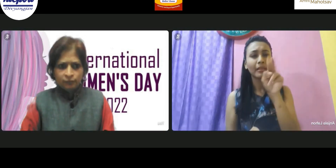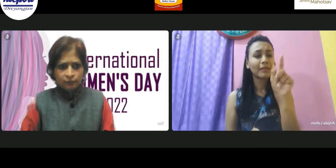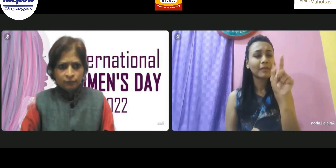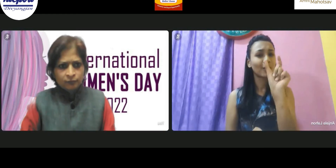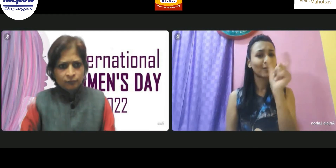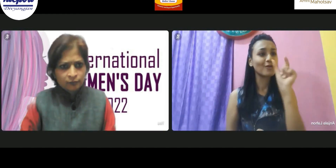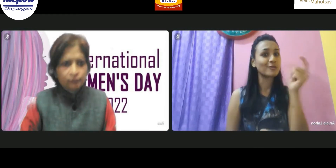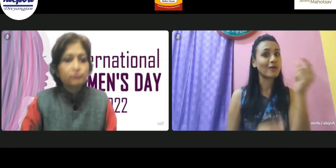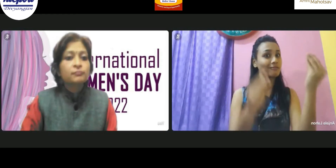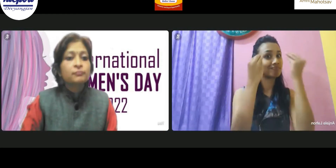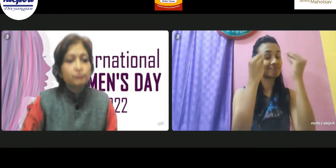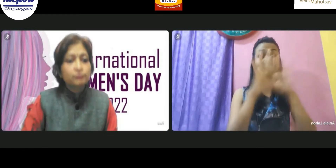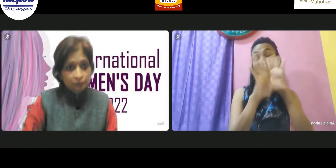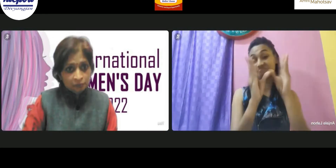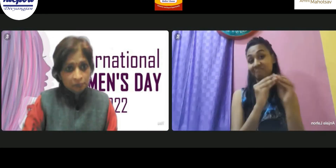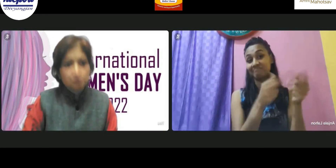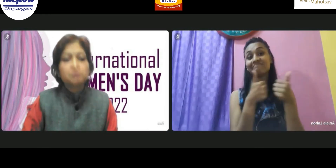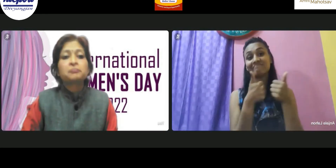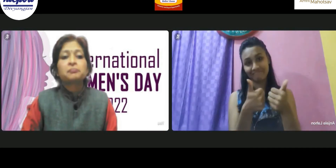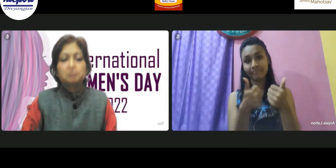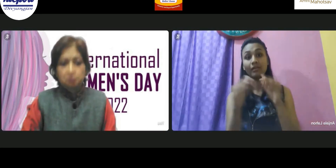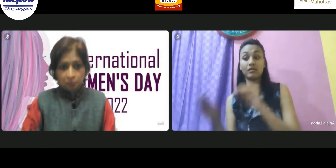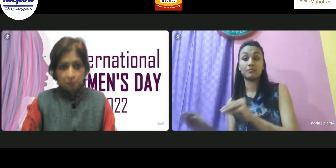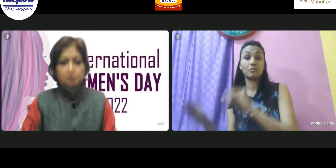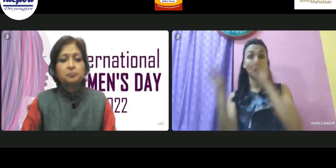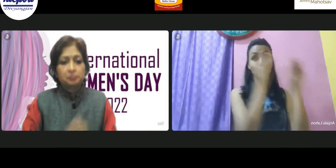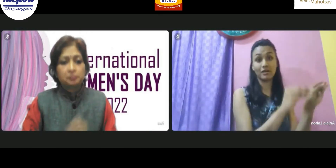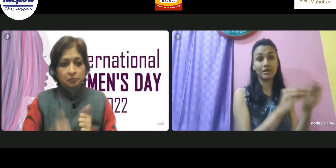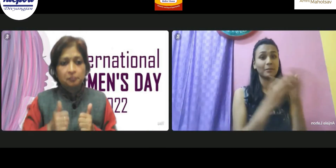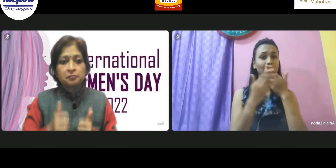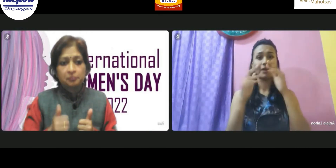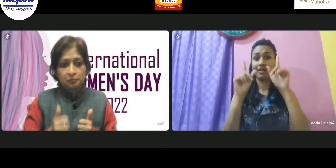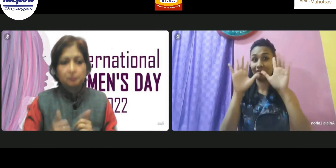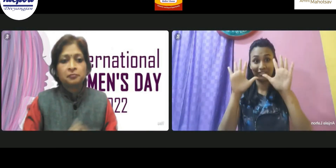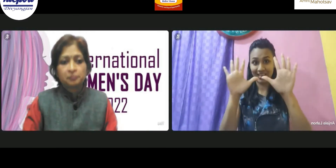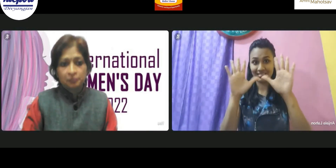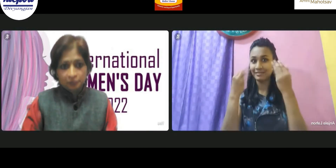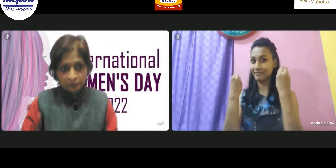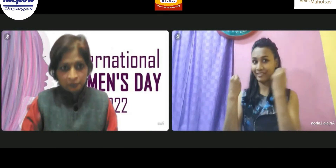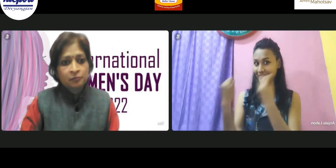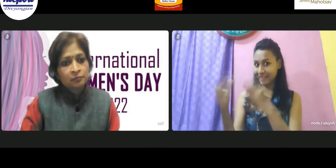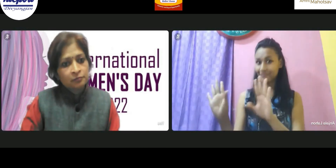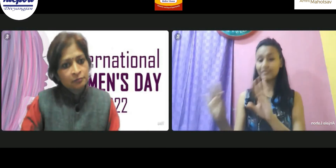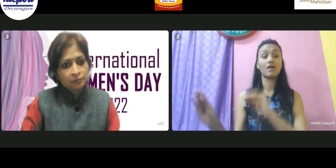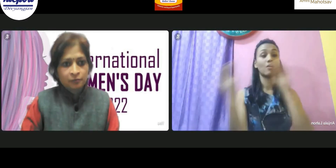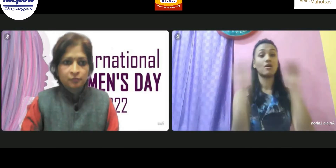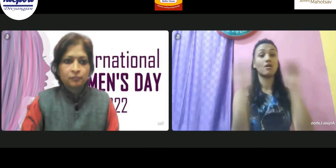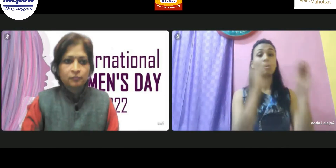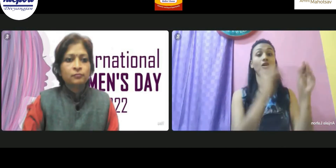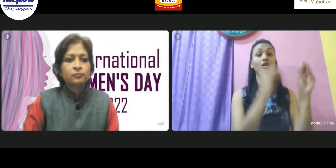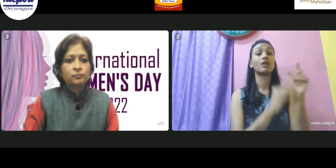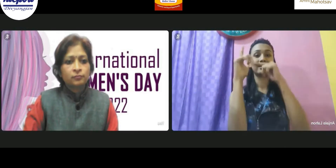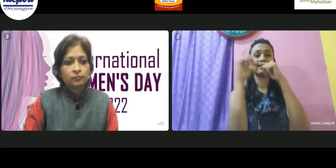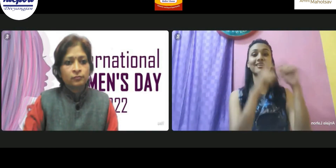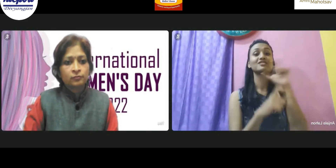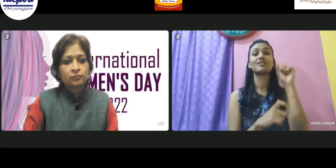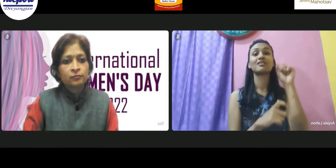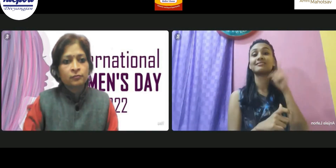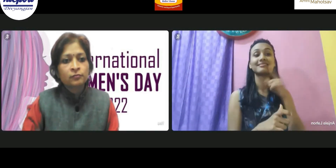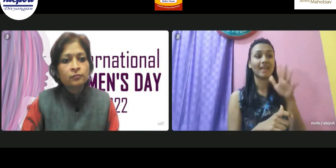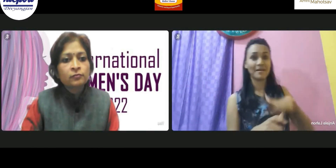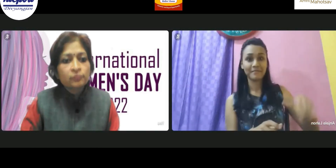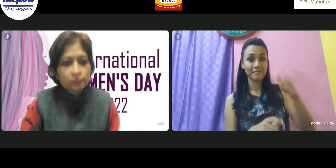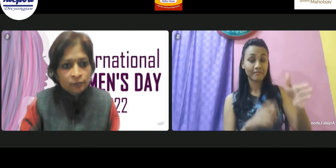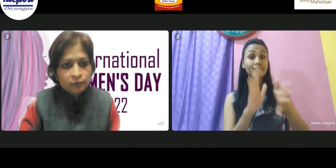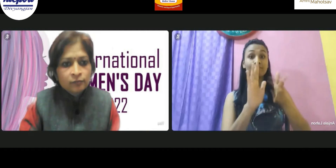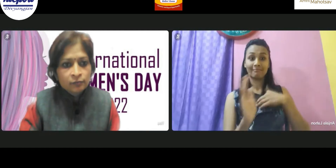लेकिन बेसिक्स जो हमारी वोकैबलरी है, वो सारी चीजें हमें स्कूल में बहुत अच्छा पढ़ाया गया। उसके बाद जब मैंने 10th पास